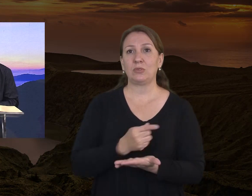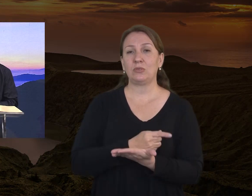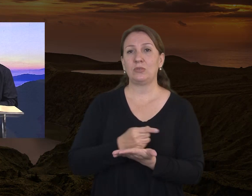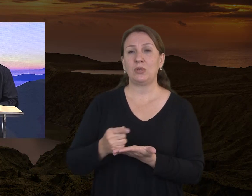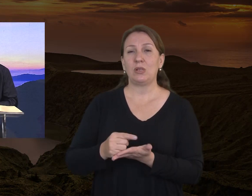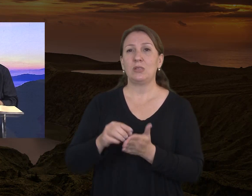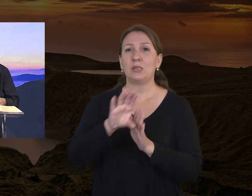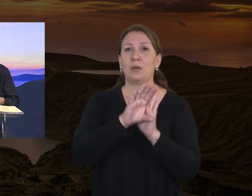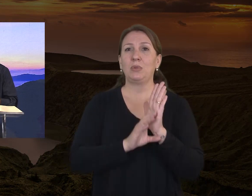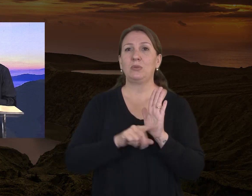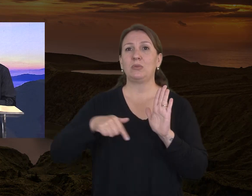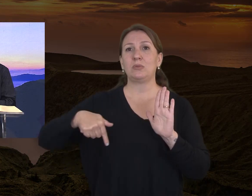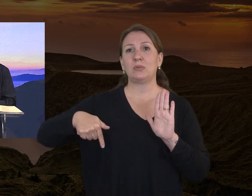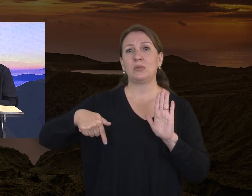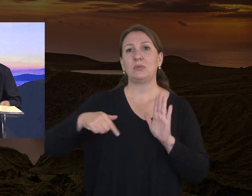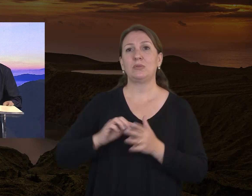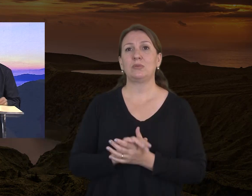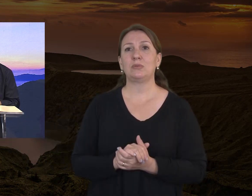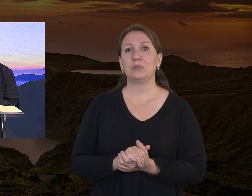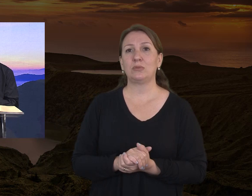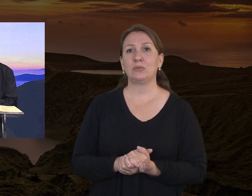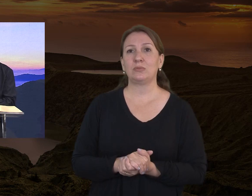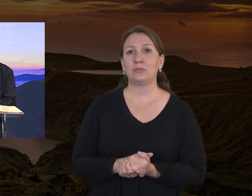Gênesis 7,